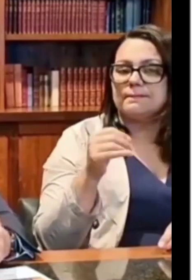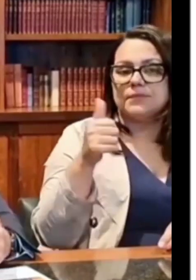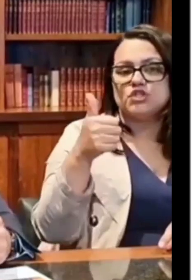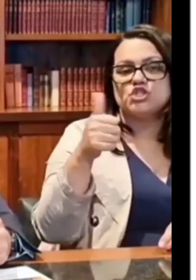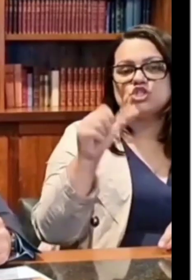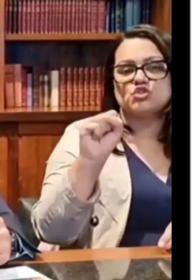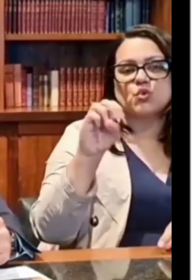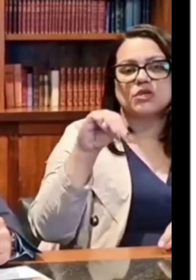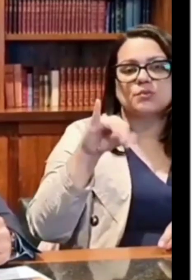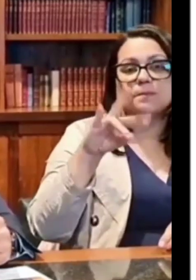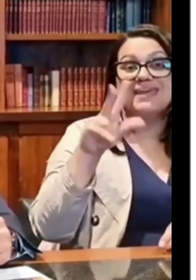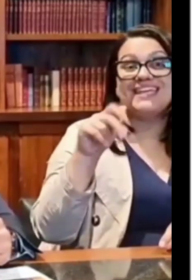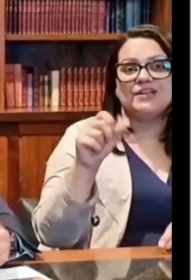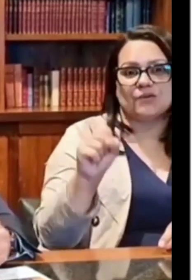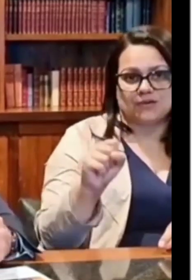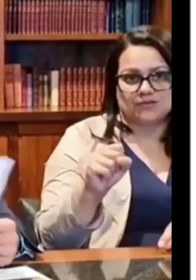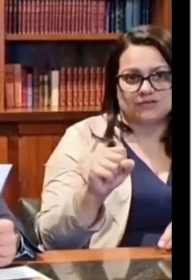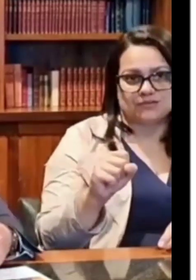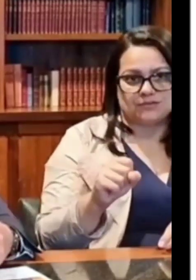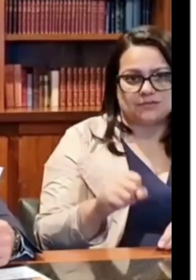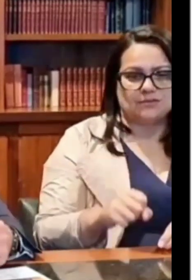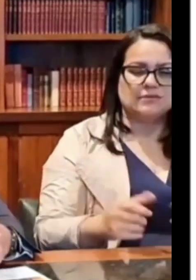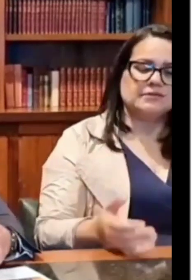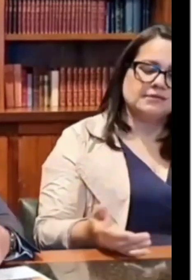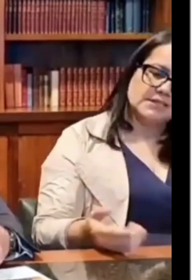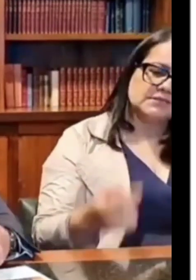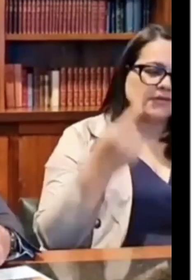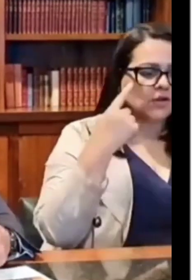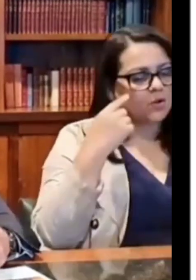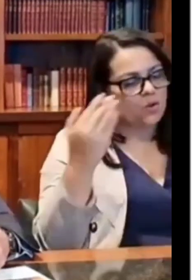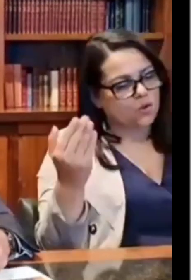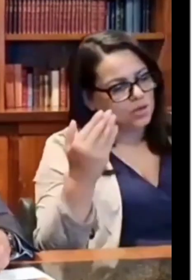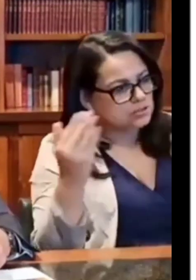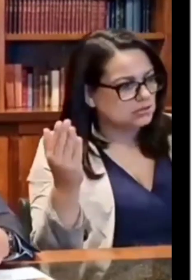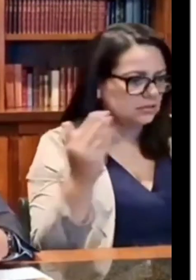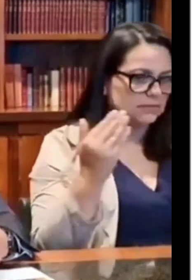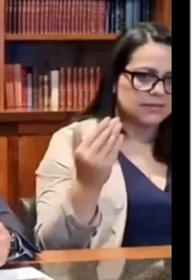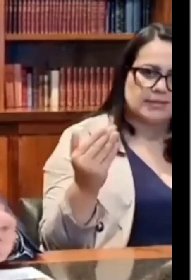18 milhões de pessoas. Então, se fizer as contas, né, fazer a comparação,